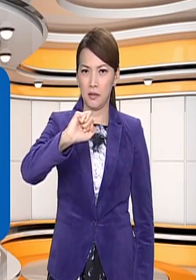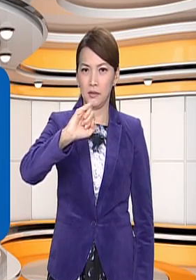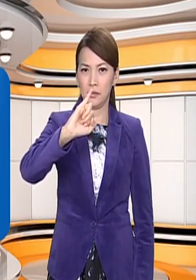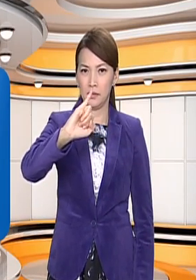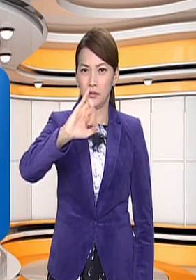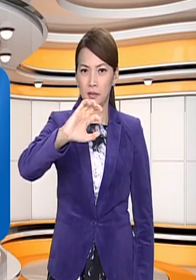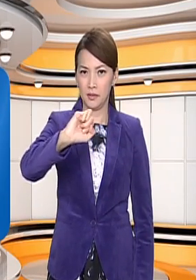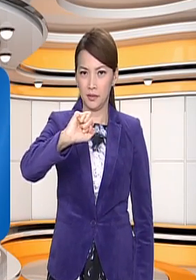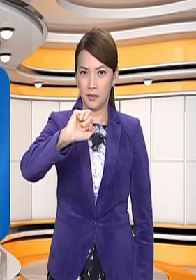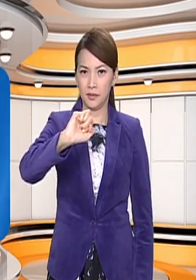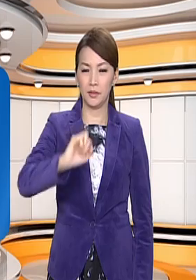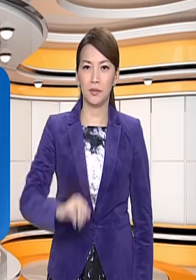文 ISIS，